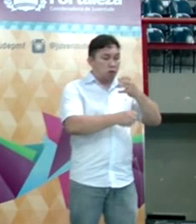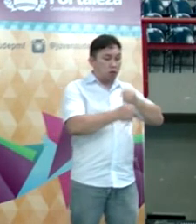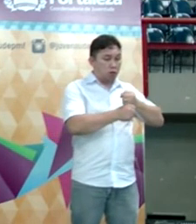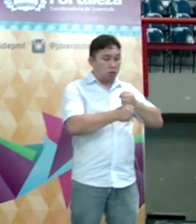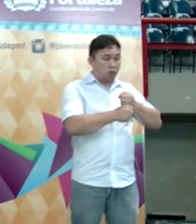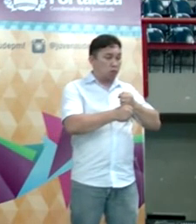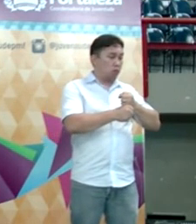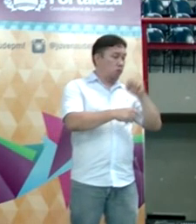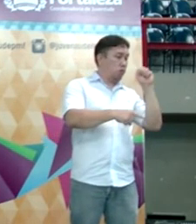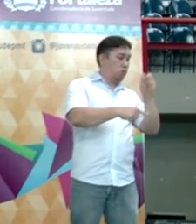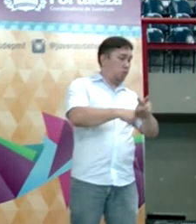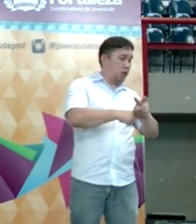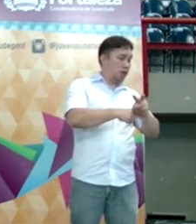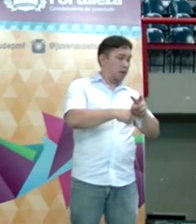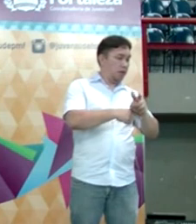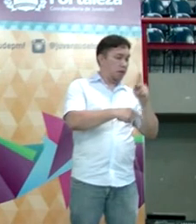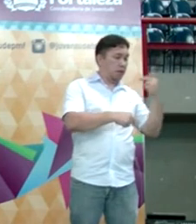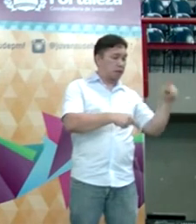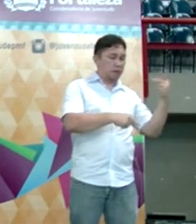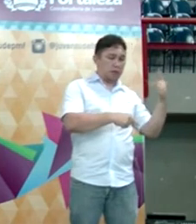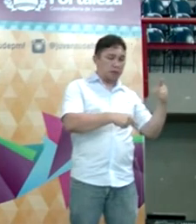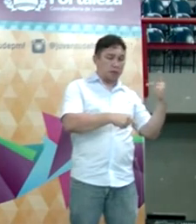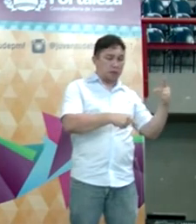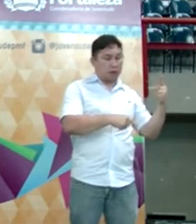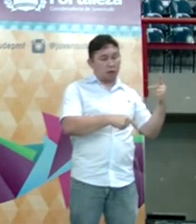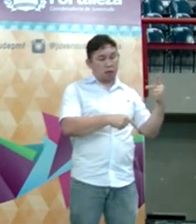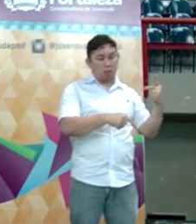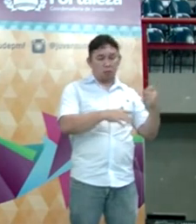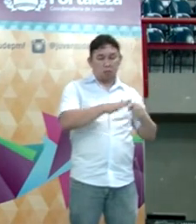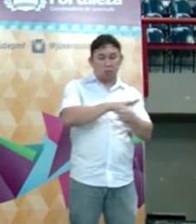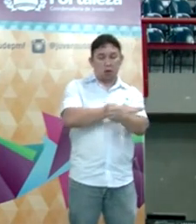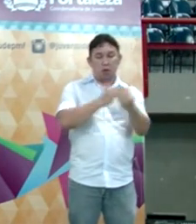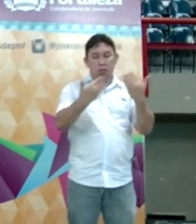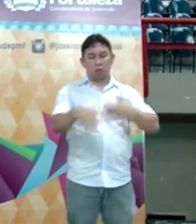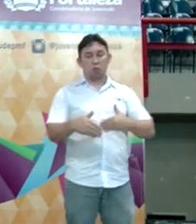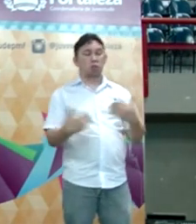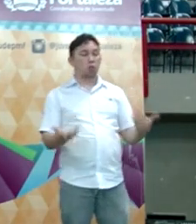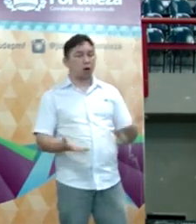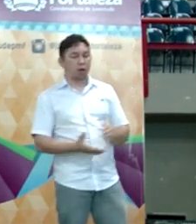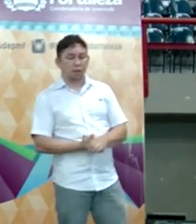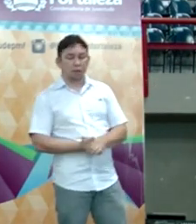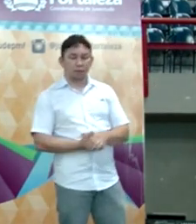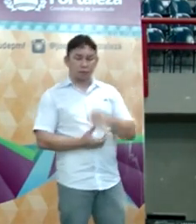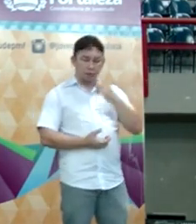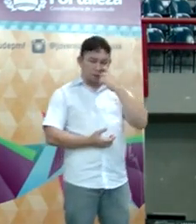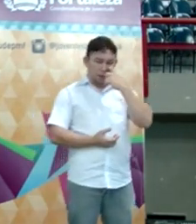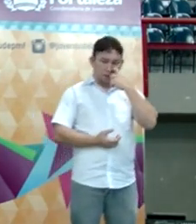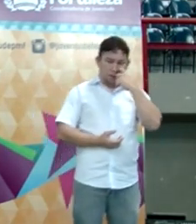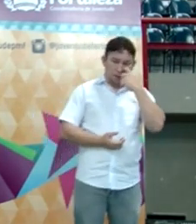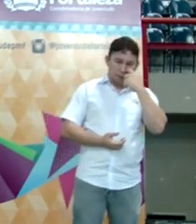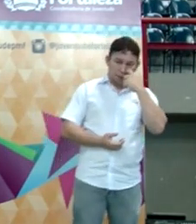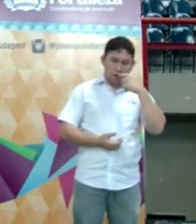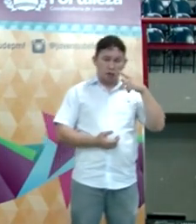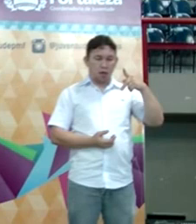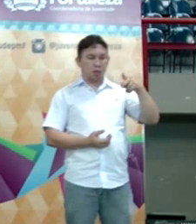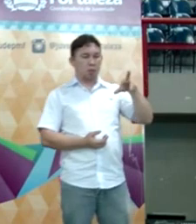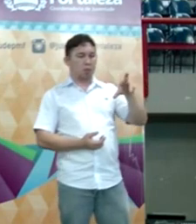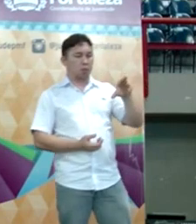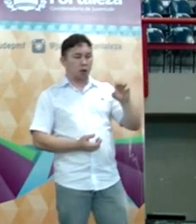candidato A ser aprovado no concurso, qual é? Então vamos ver qual é a probabilidade.